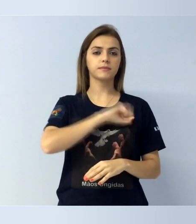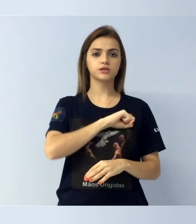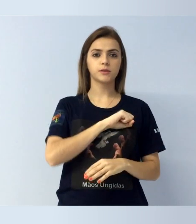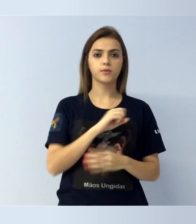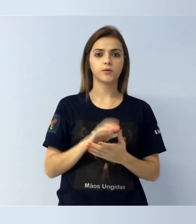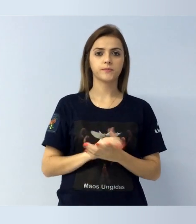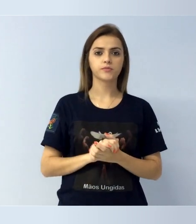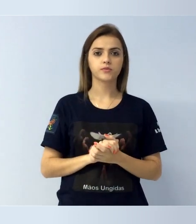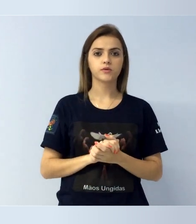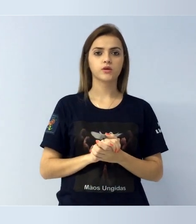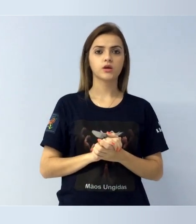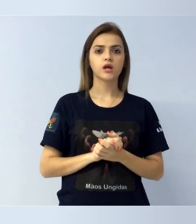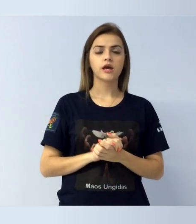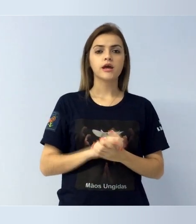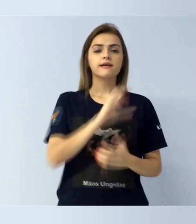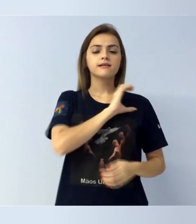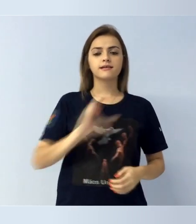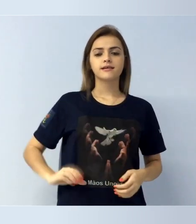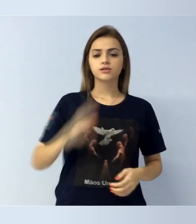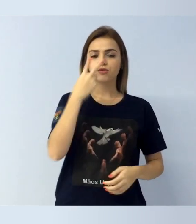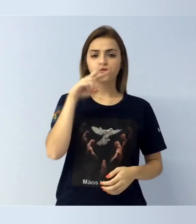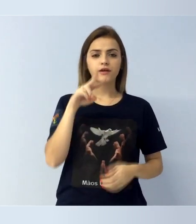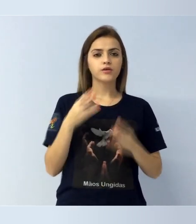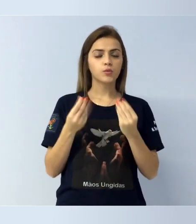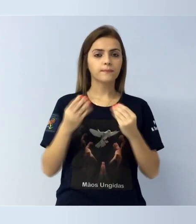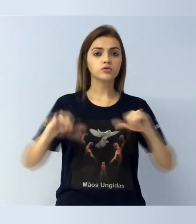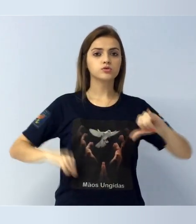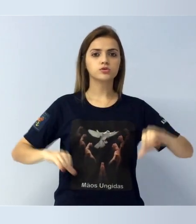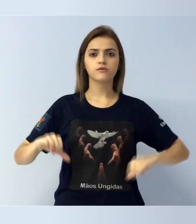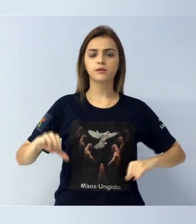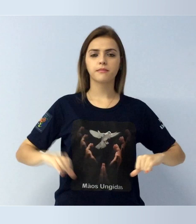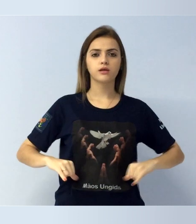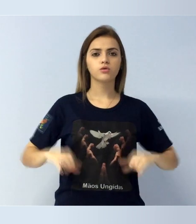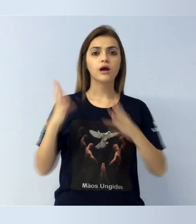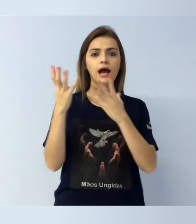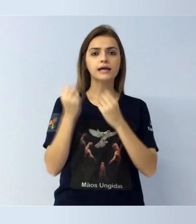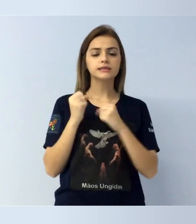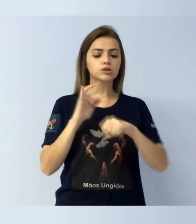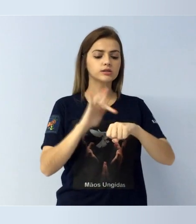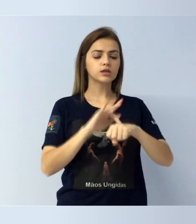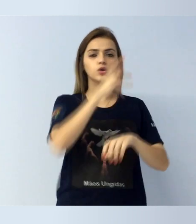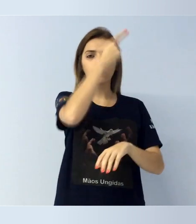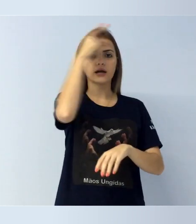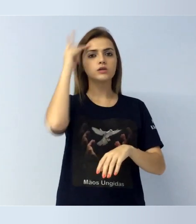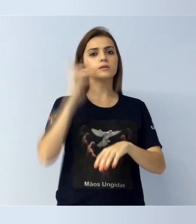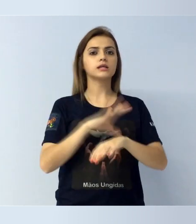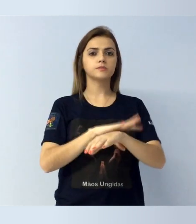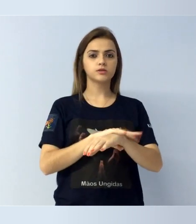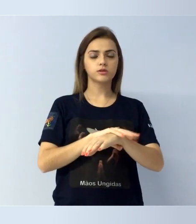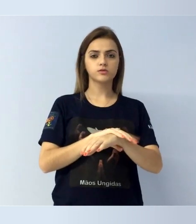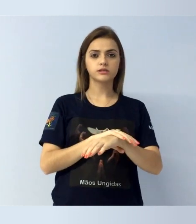caridade. Comovido com tantos sofrimentos, Cristo não apenas se deixa tocar pelos doentes,